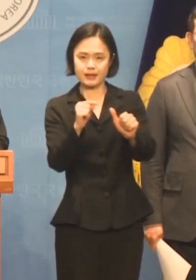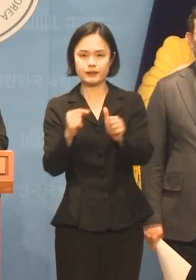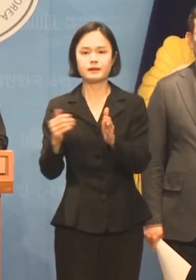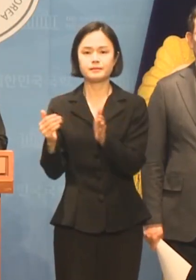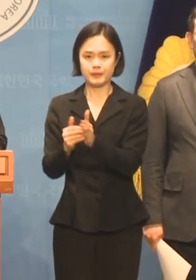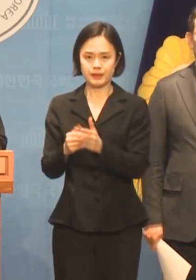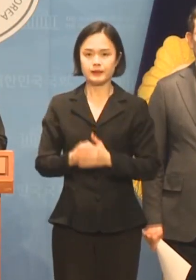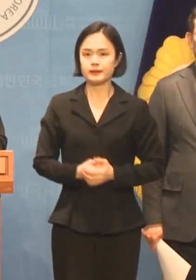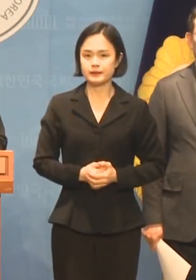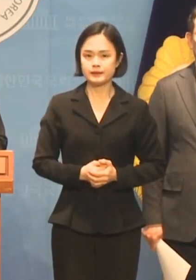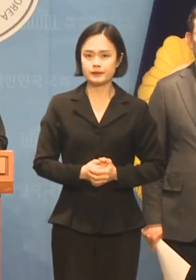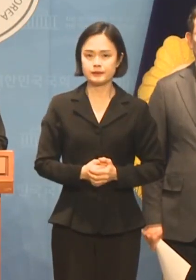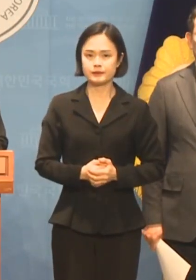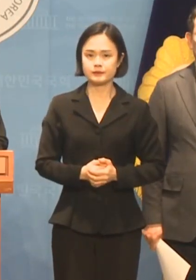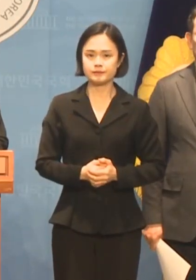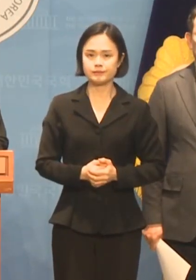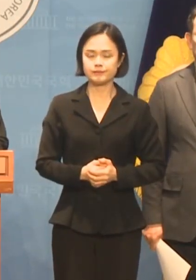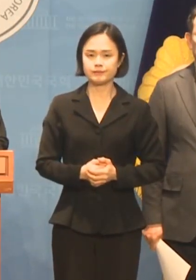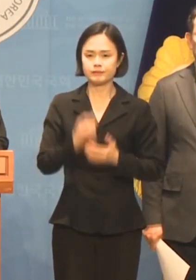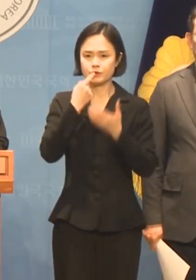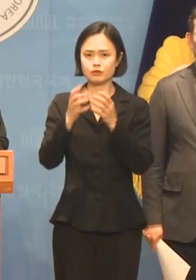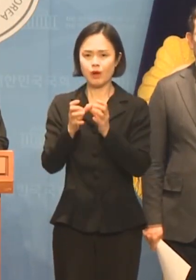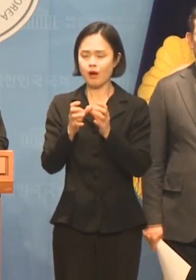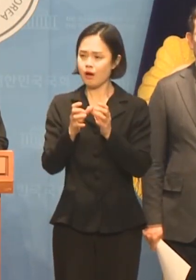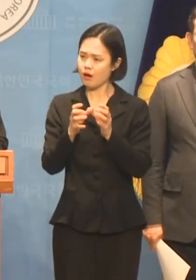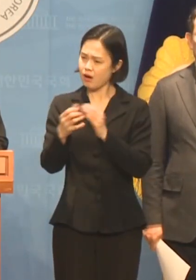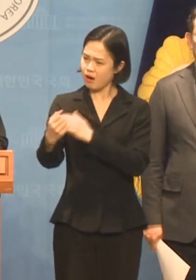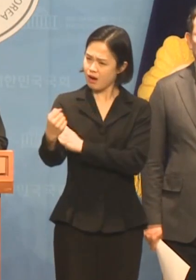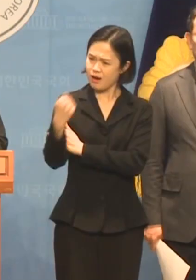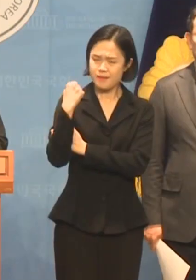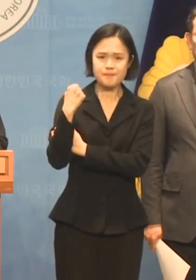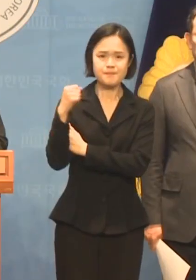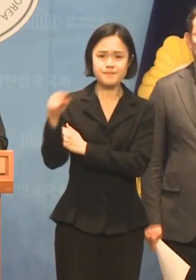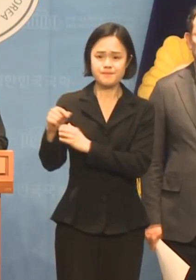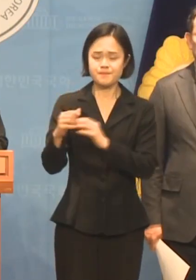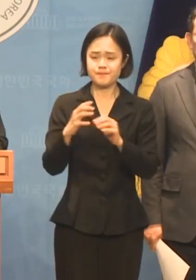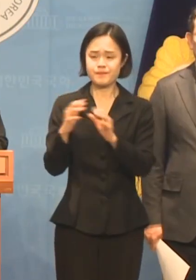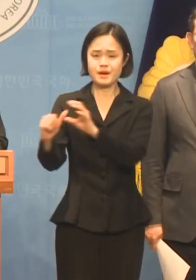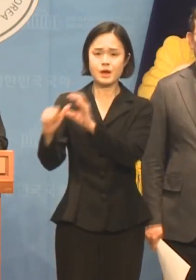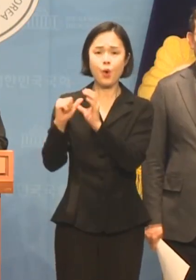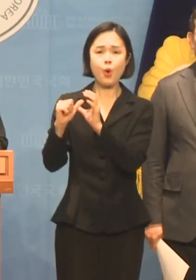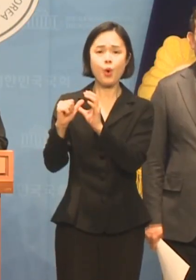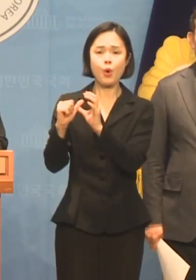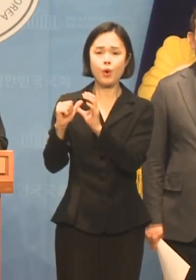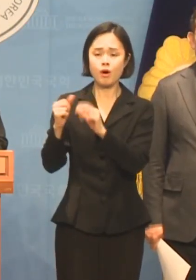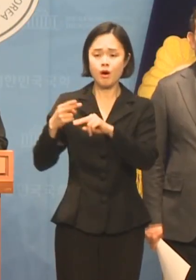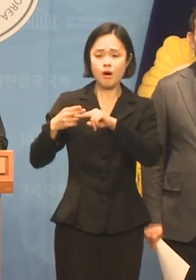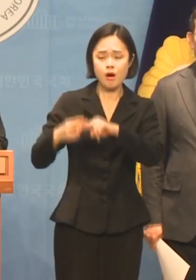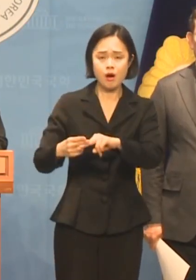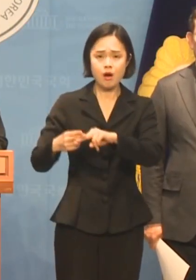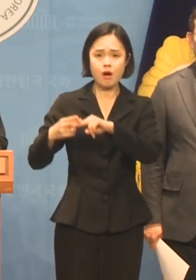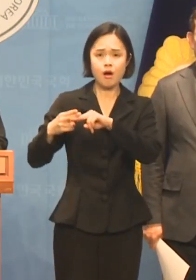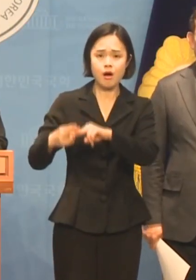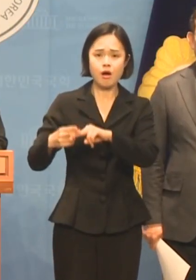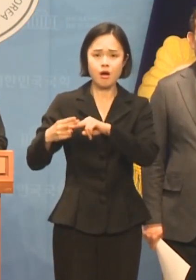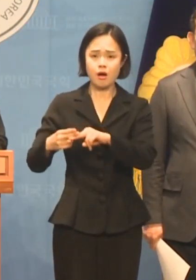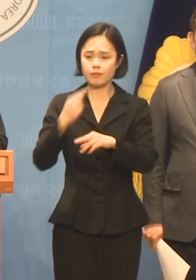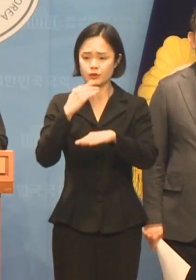거대 야당에 의한 심리적 폭력이자 가해 행위며 반민주적 횡포로 볼 수밖에